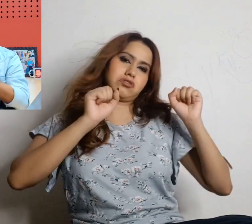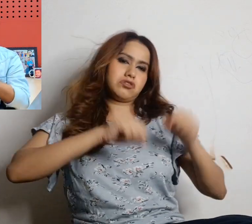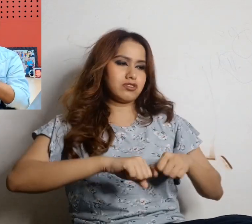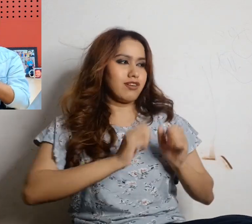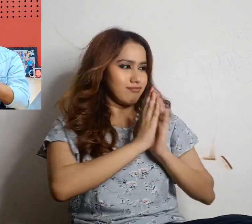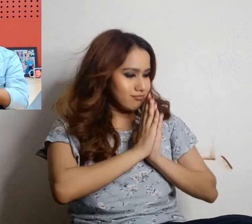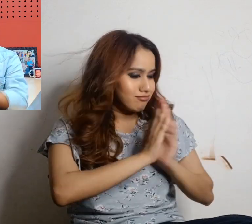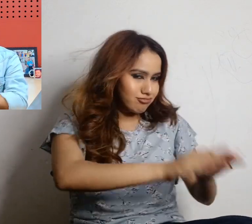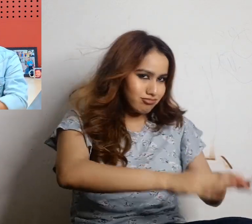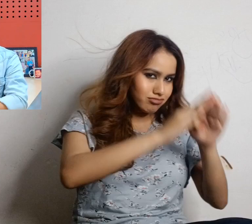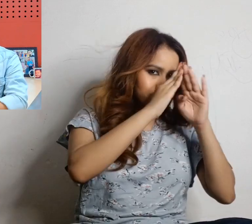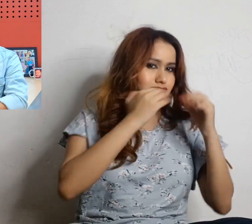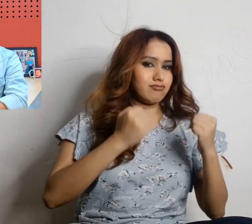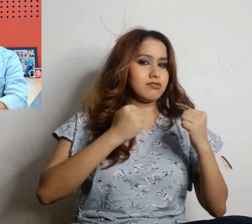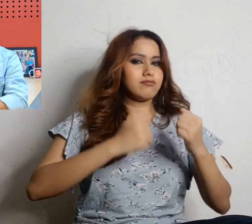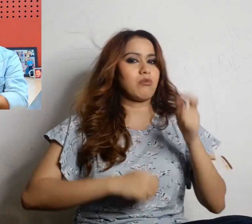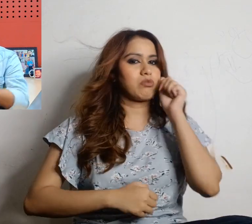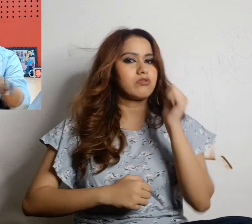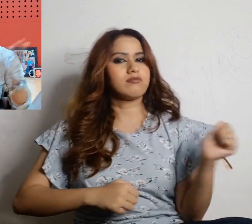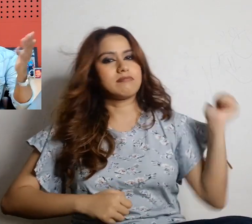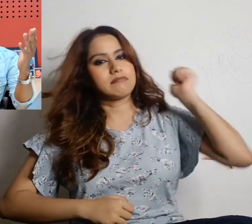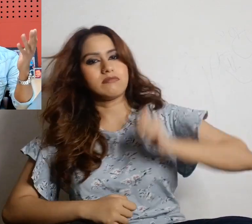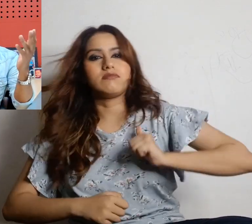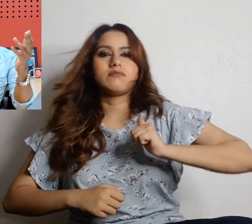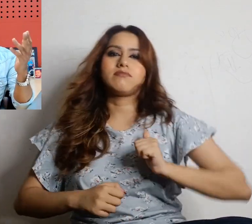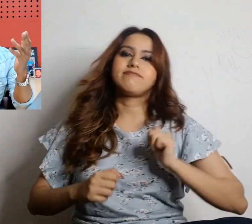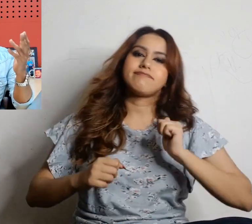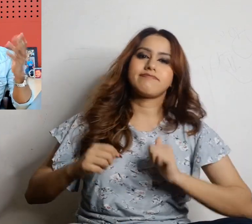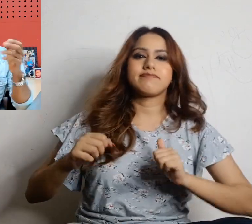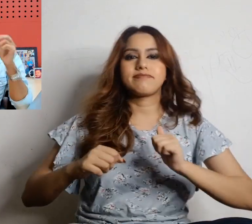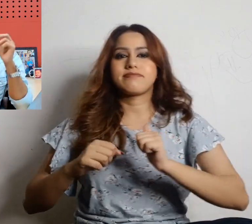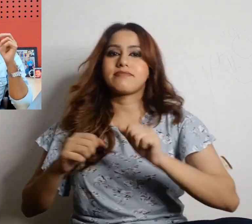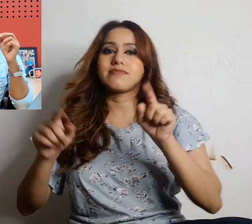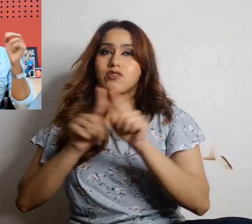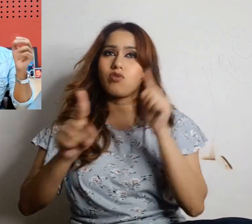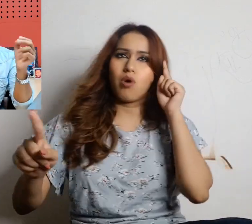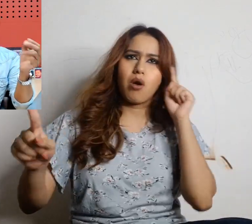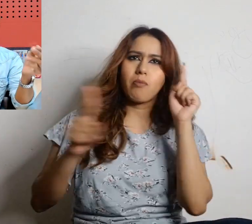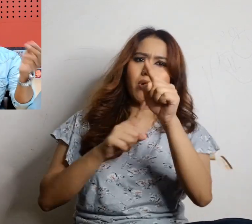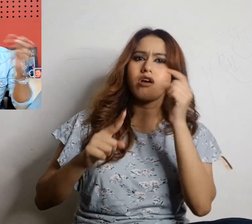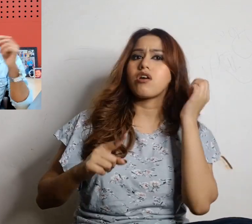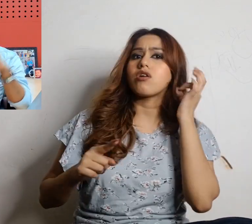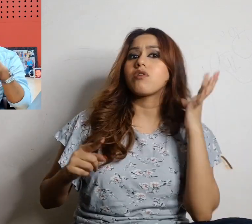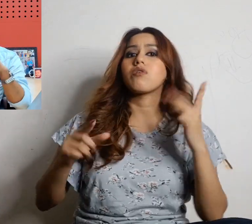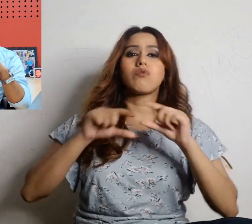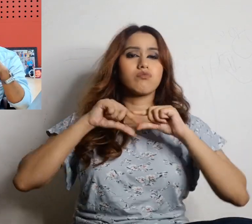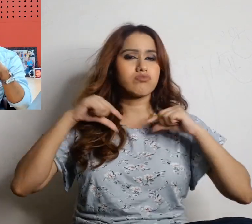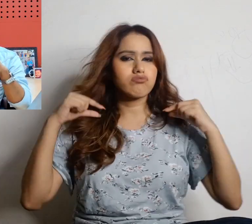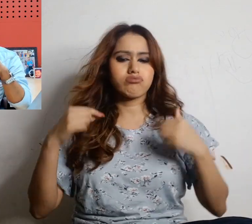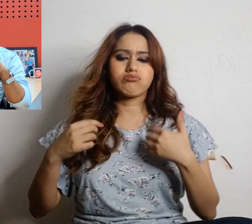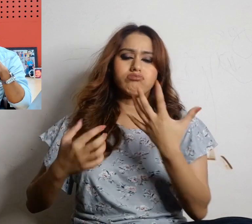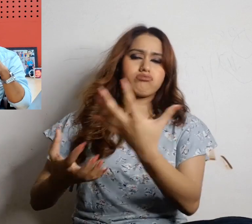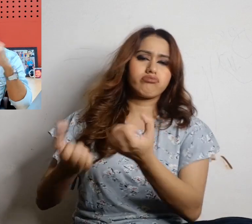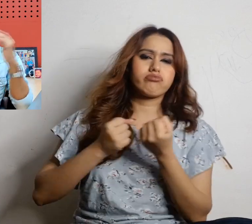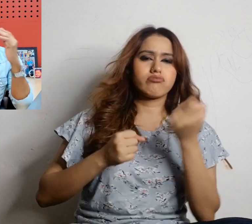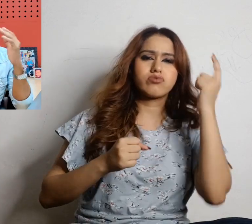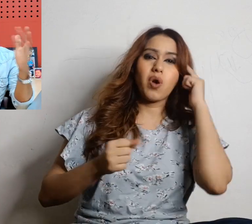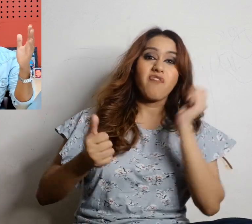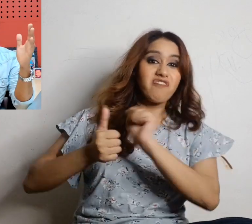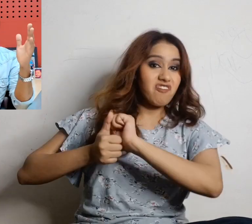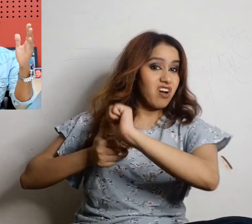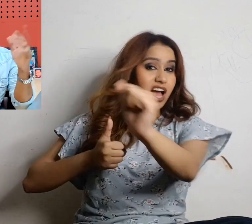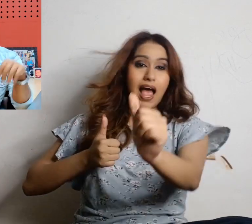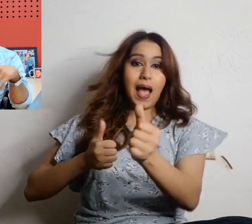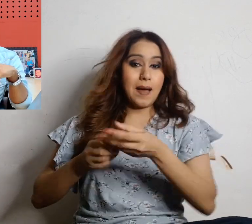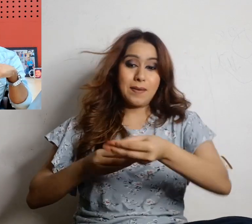लिए कि प्रणाम, लेकर के आता हूं। लड़का निकल गया। उसके सामने वो गोल था कि खजाना लेकर के आना है। बहुत